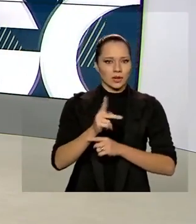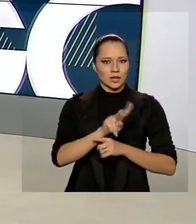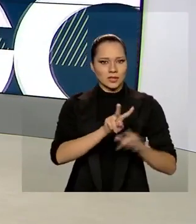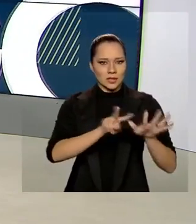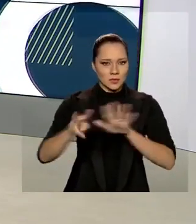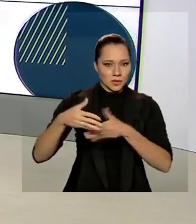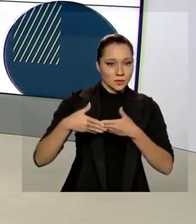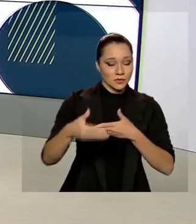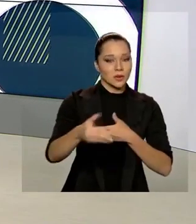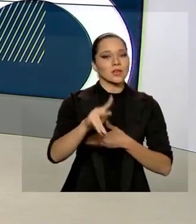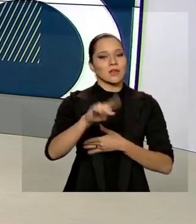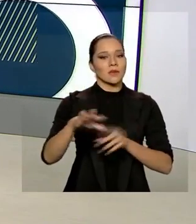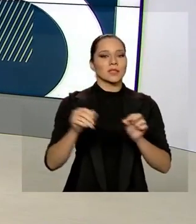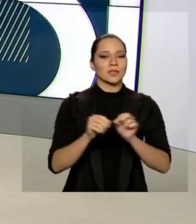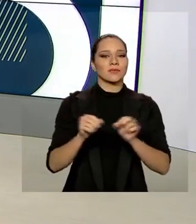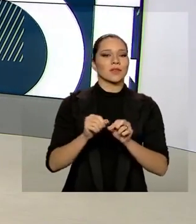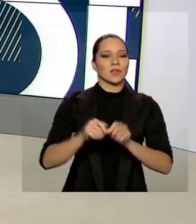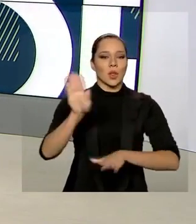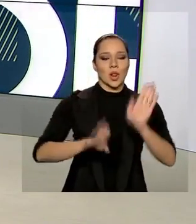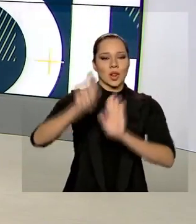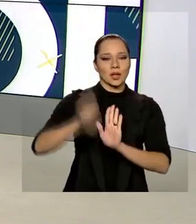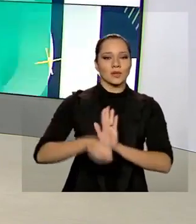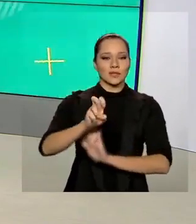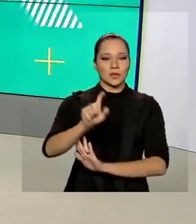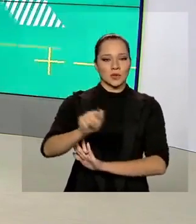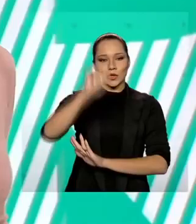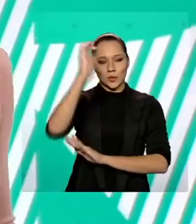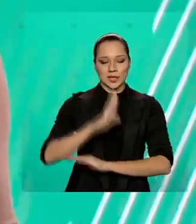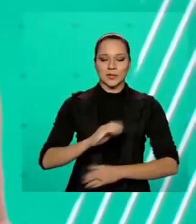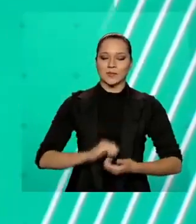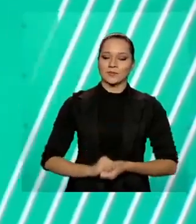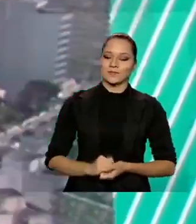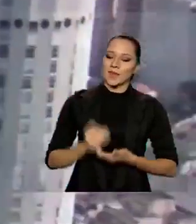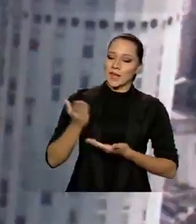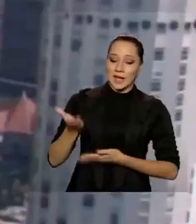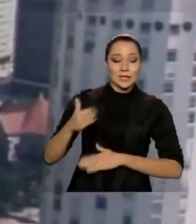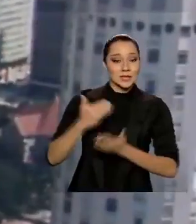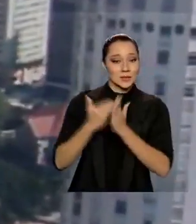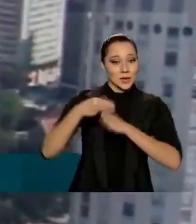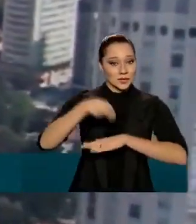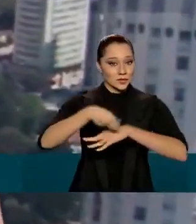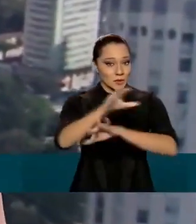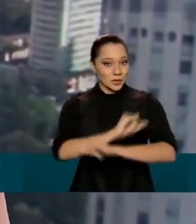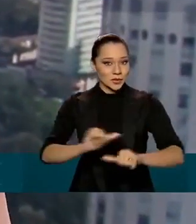próximas semanas será realizado o leilão do 5G no Brasil. Essas e outras